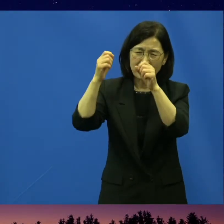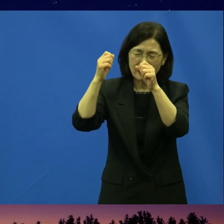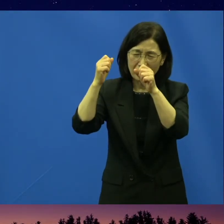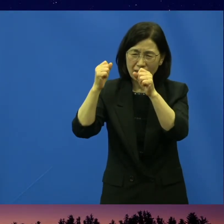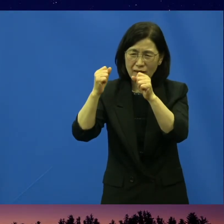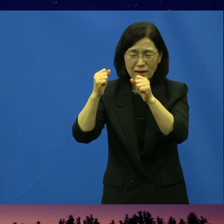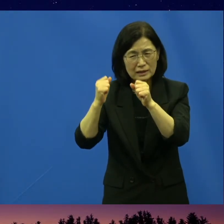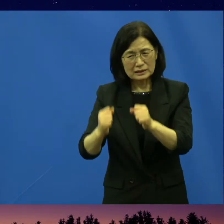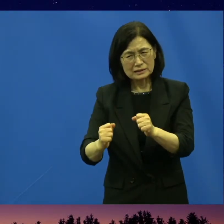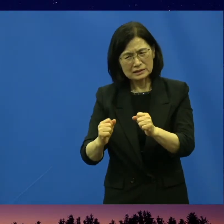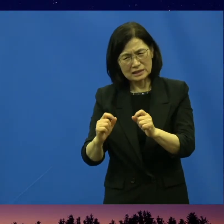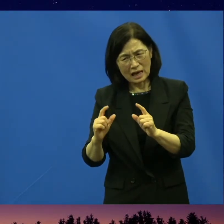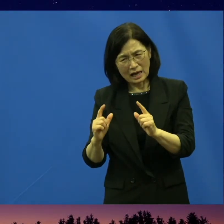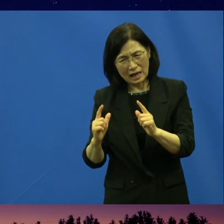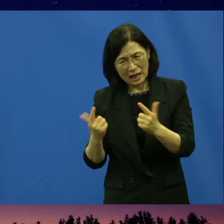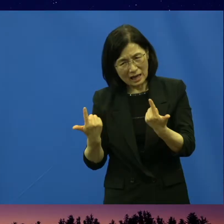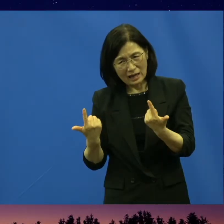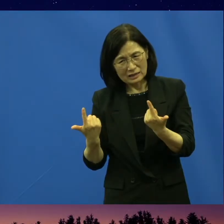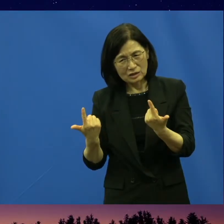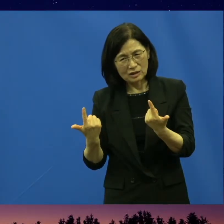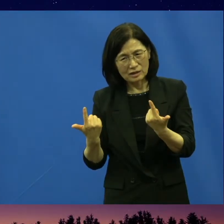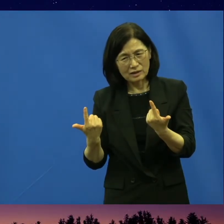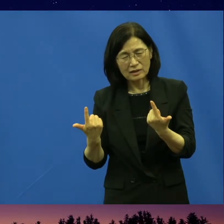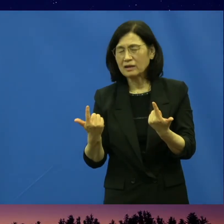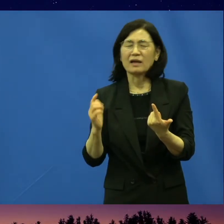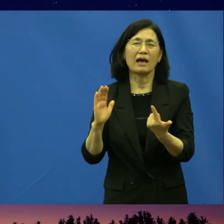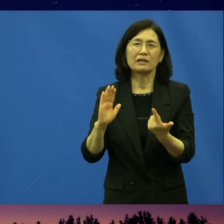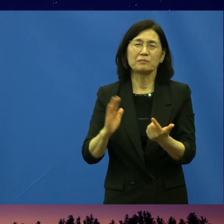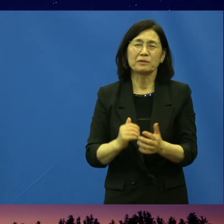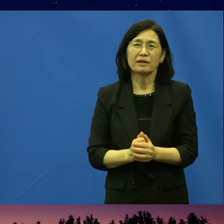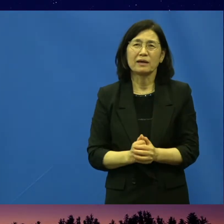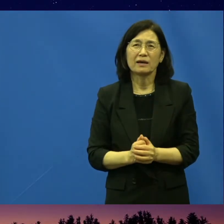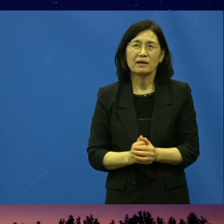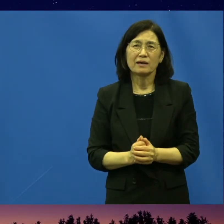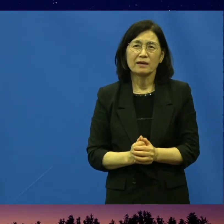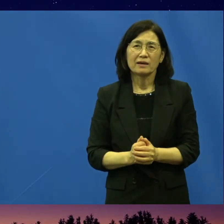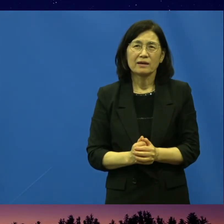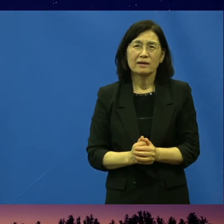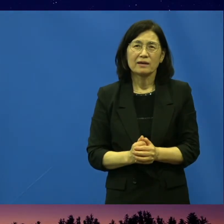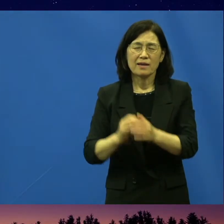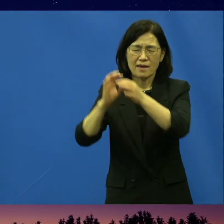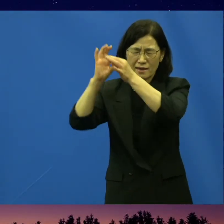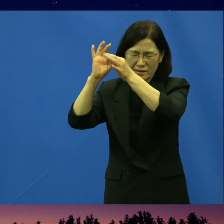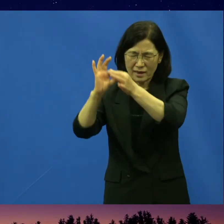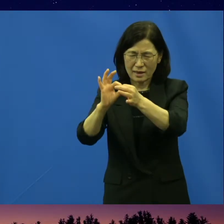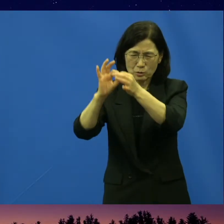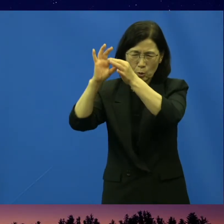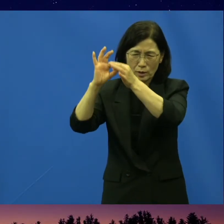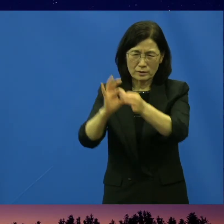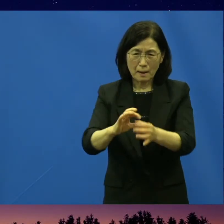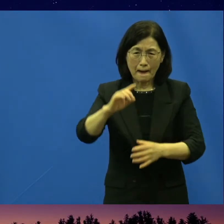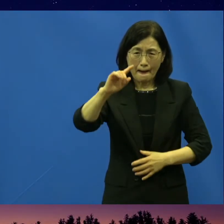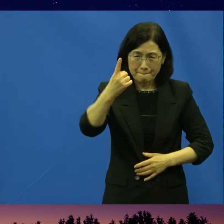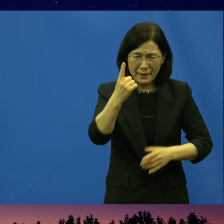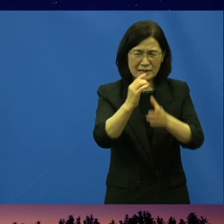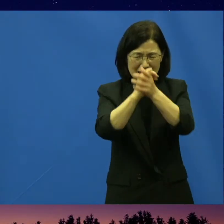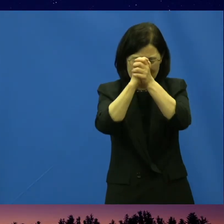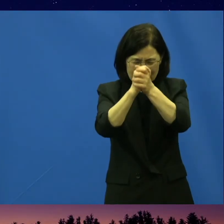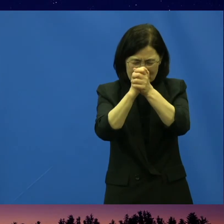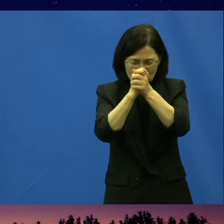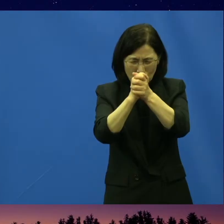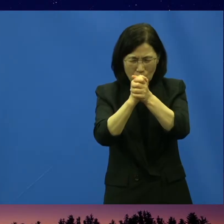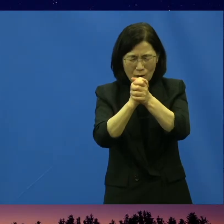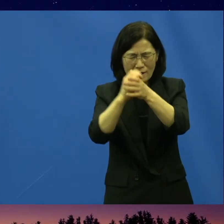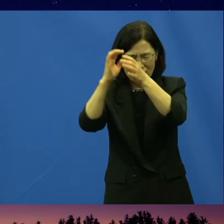때로는 작정하고 기도를 합니다. 100일 기도하기로 하고 그러죠. 무수하게 기도하기도 합니다. 근데 여러분, 하나님